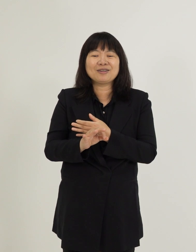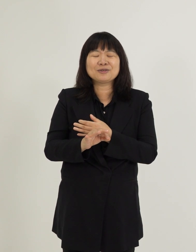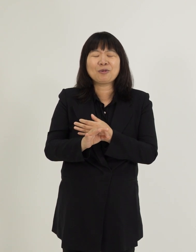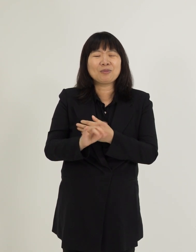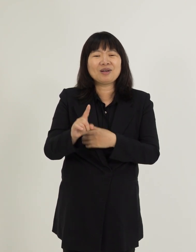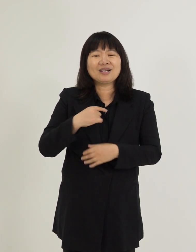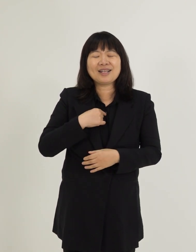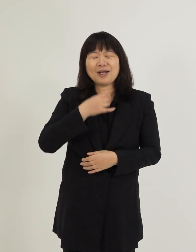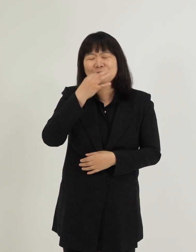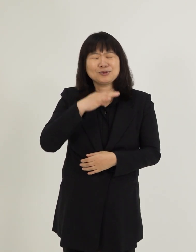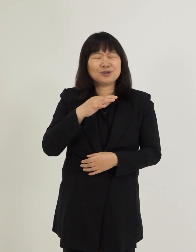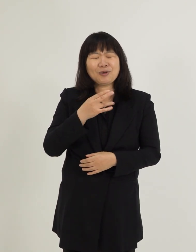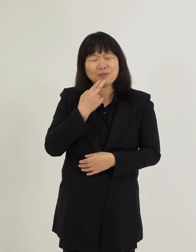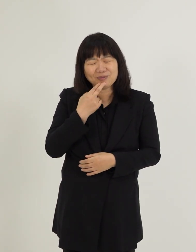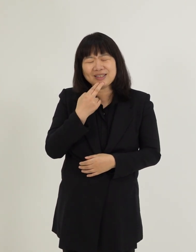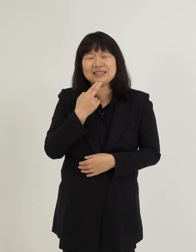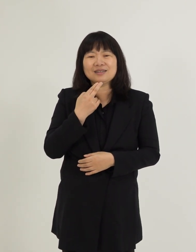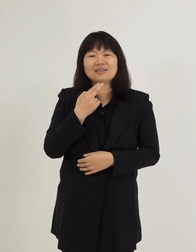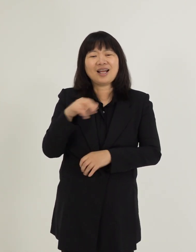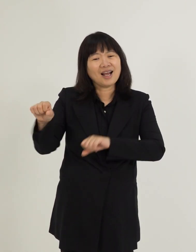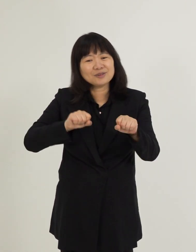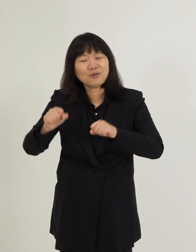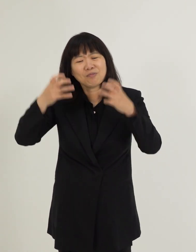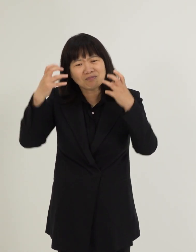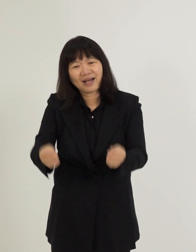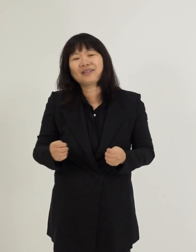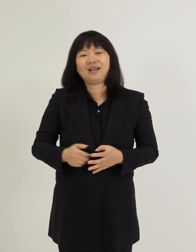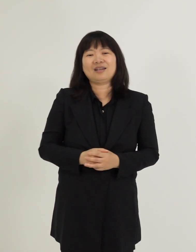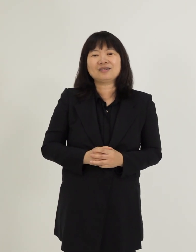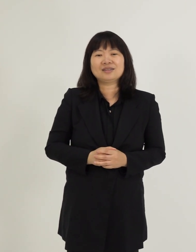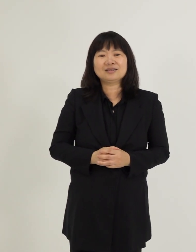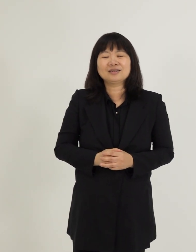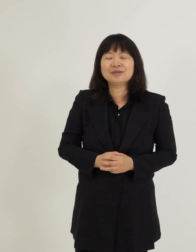할렐루야. 우리 삼일교회 청년들은